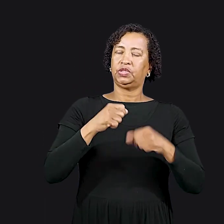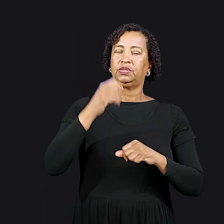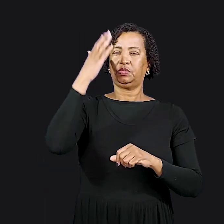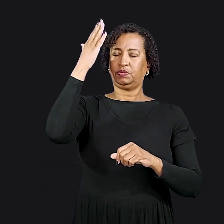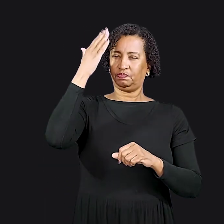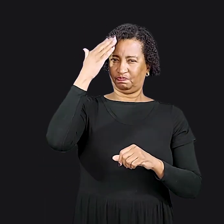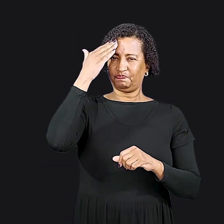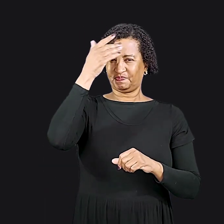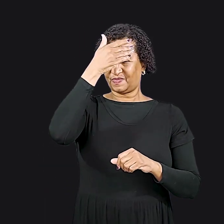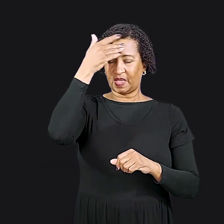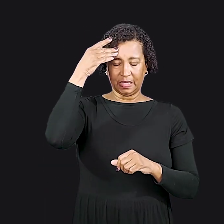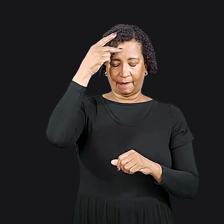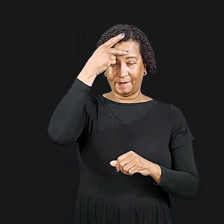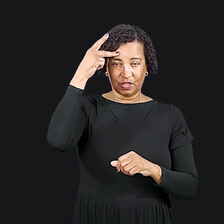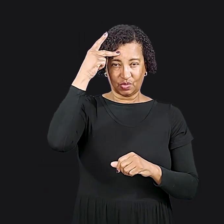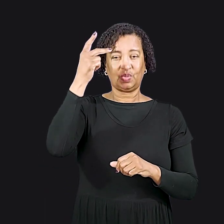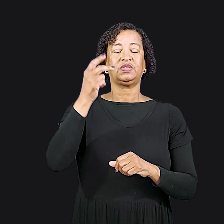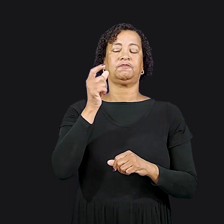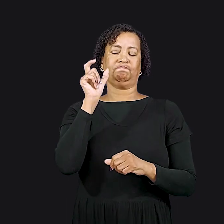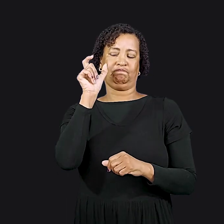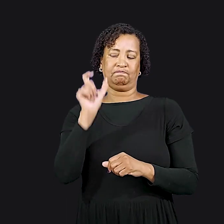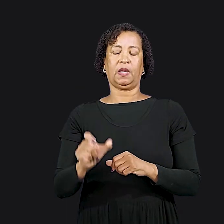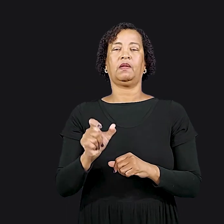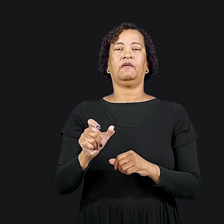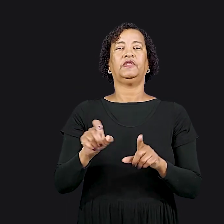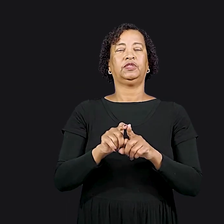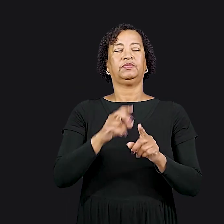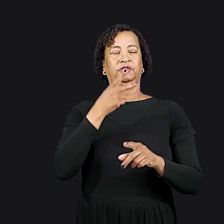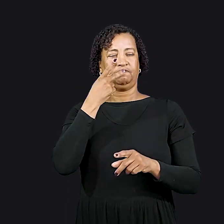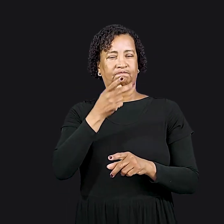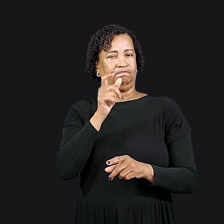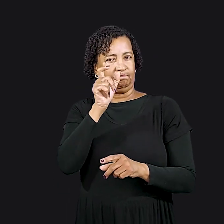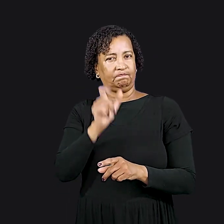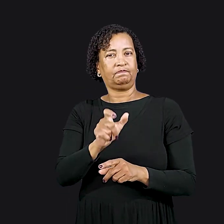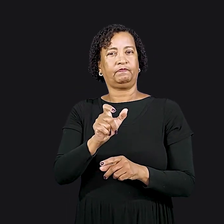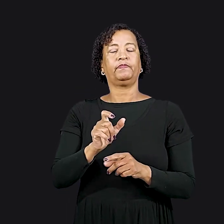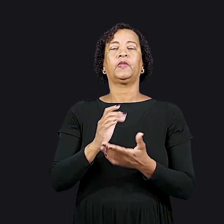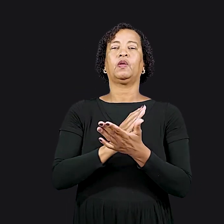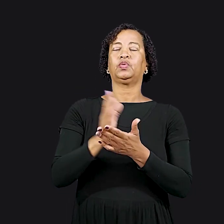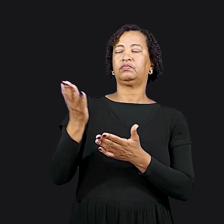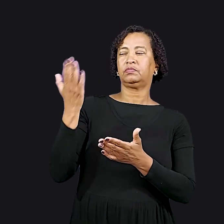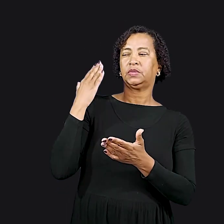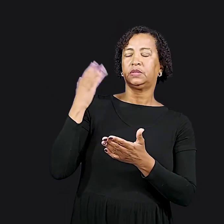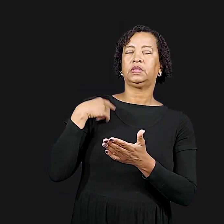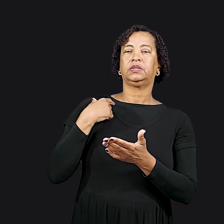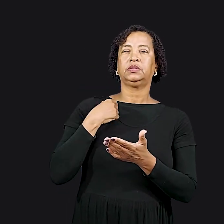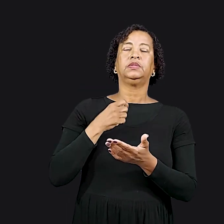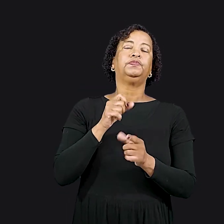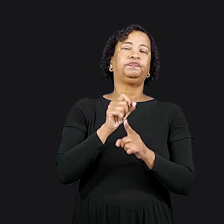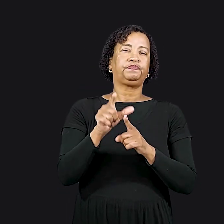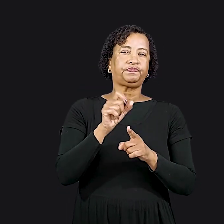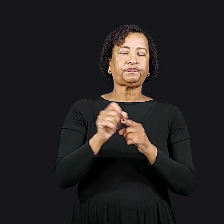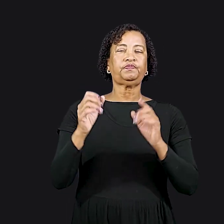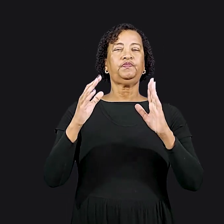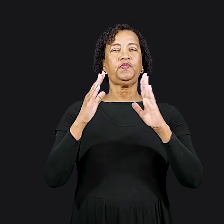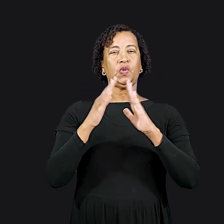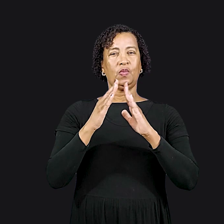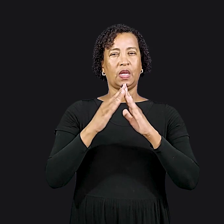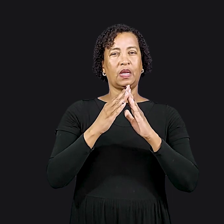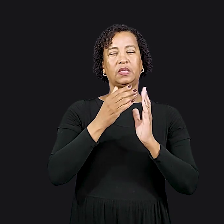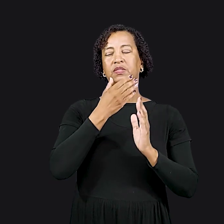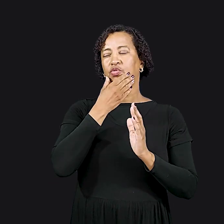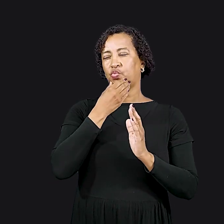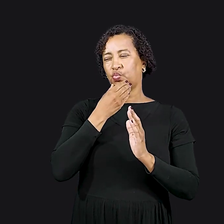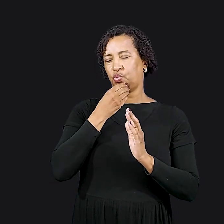palavra e também de palavra. Há alguns anos aluguei uma casa de alguns senhores dos quais não vou mais